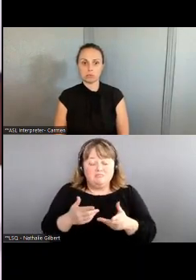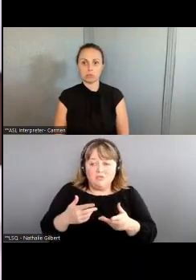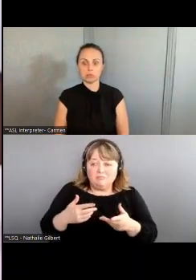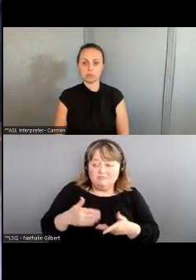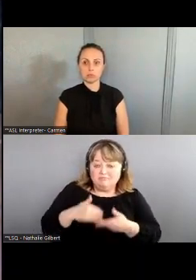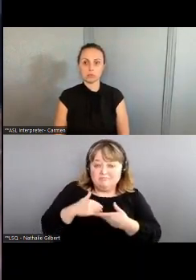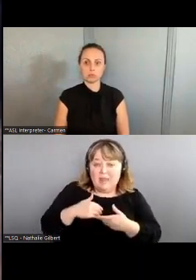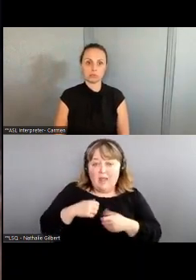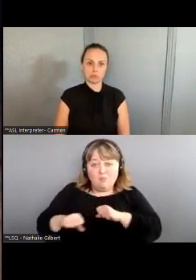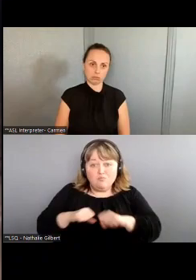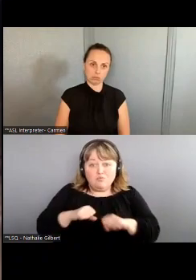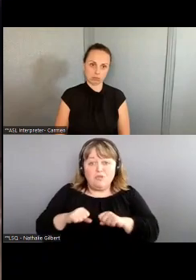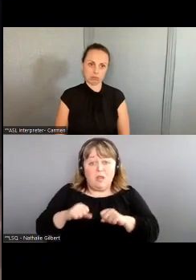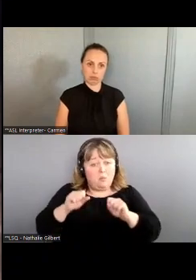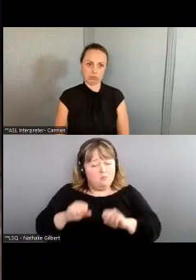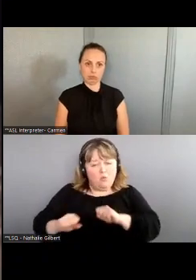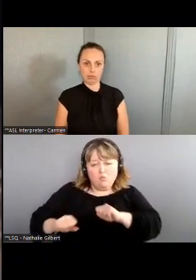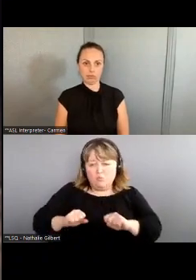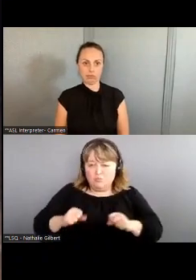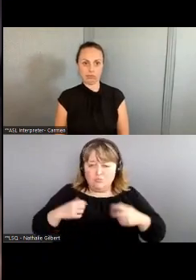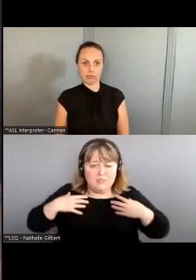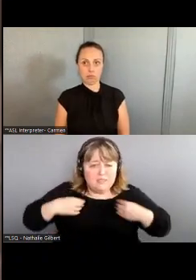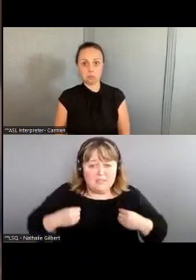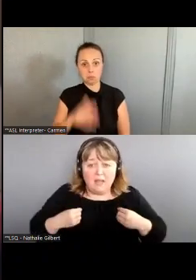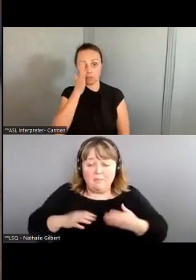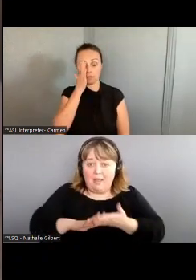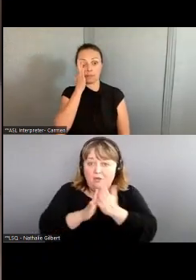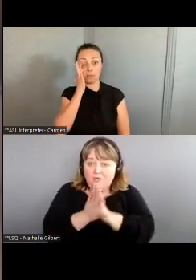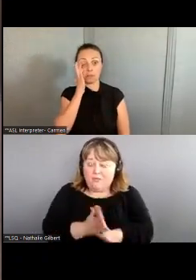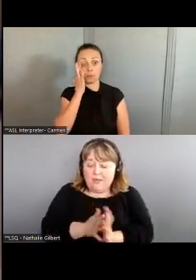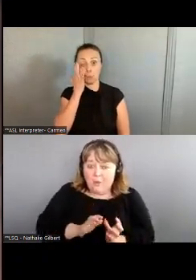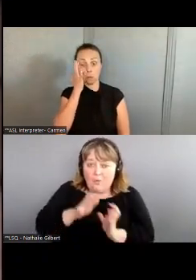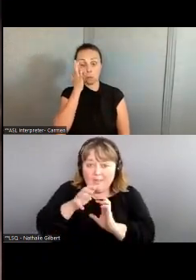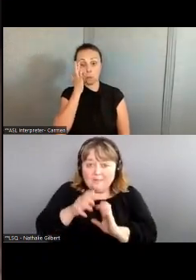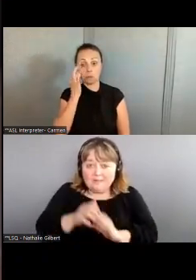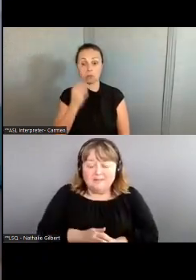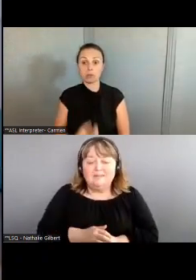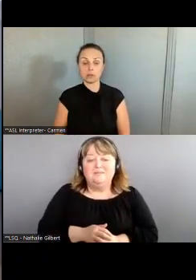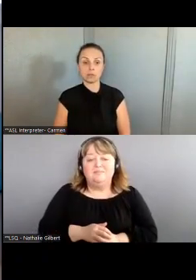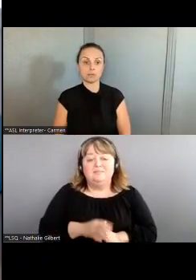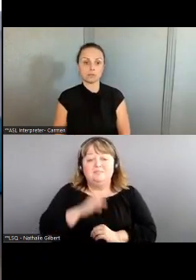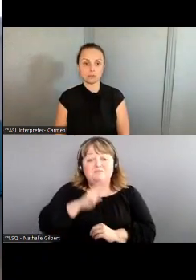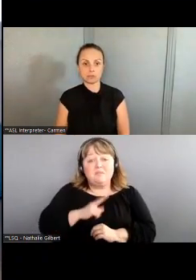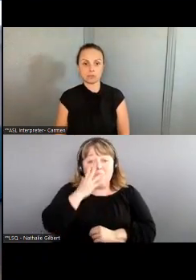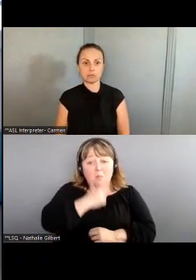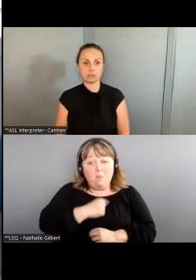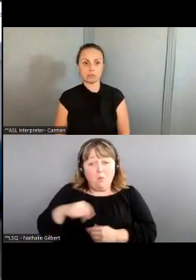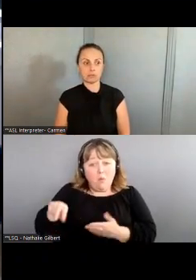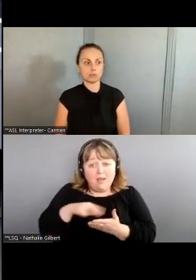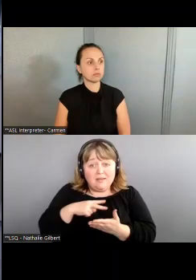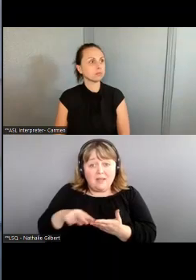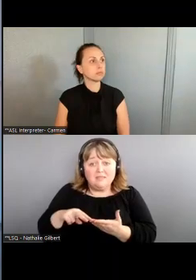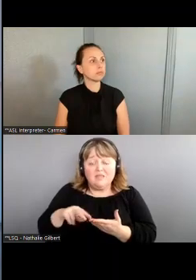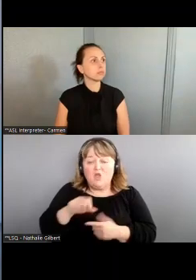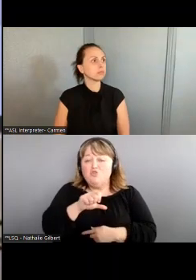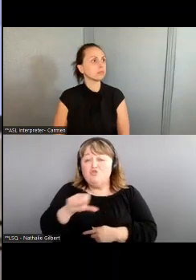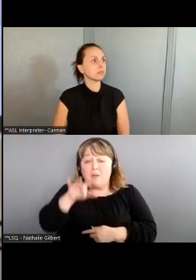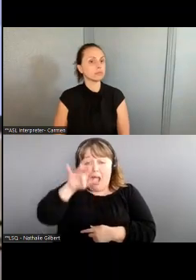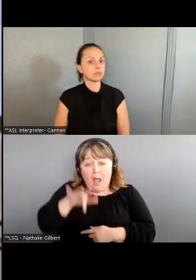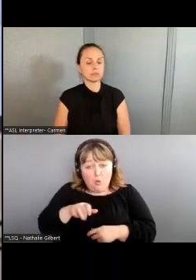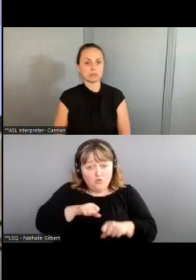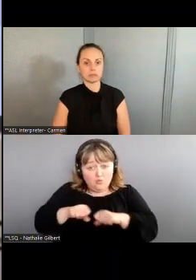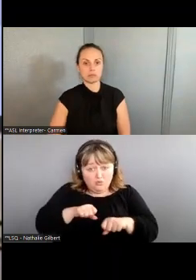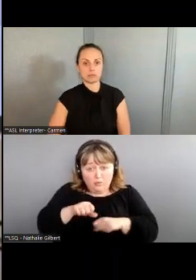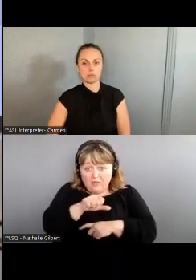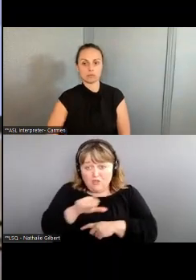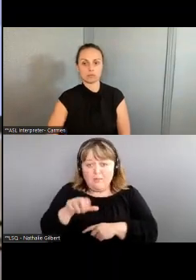les plus simples pour créer une complexité. La beauté de la danse ne vient pas seulement du mouvement, mais du processus